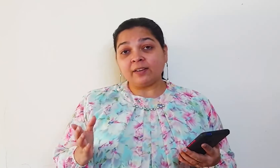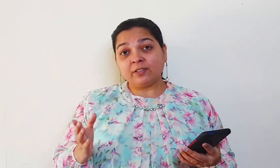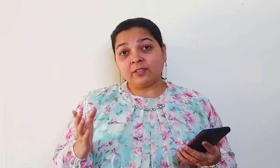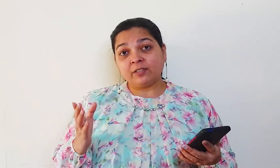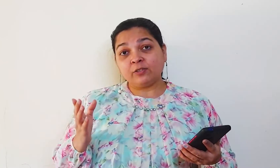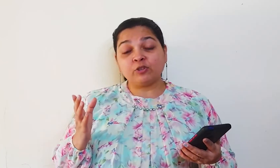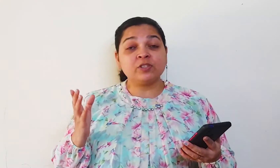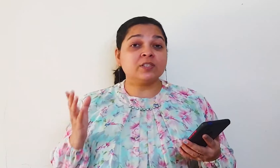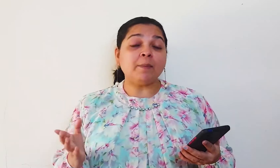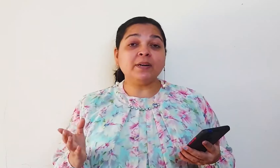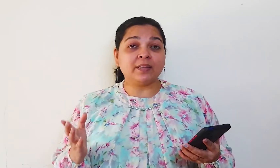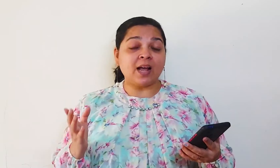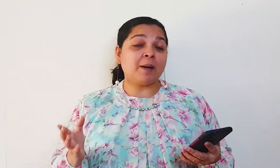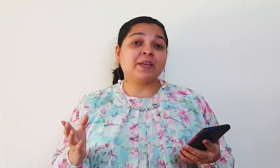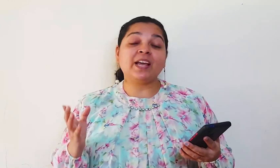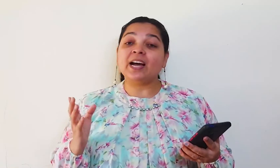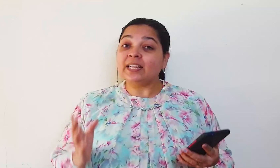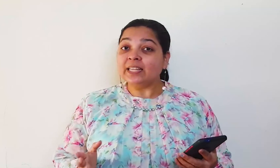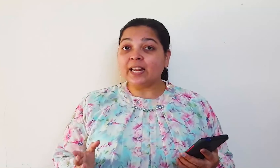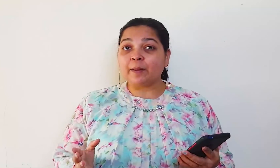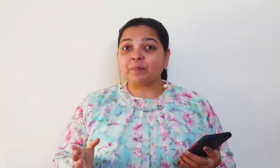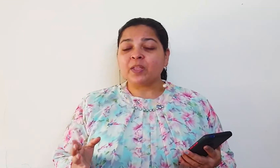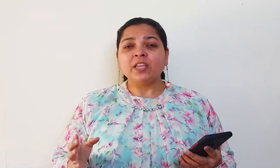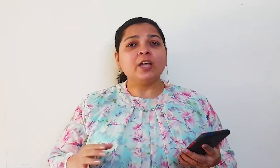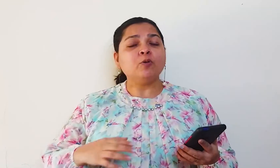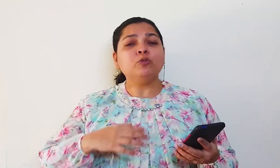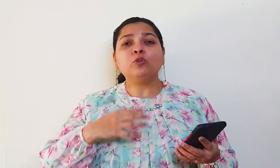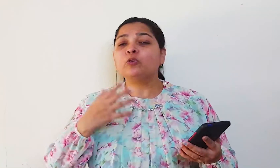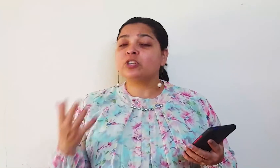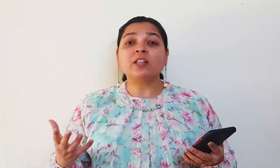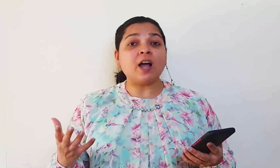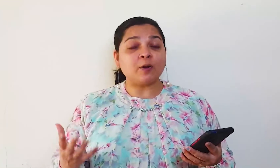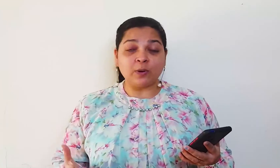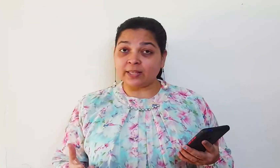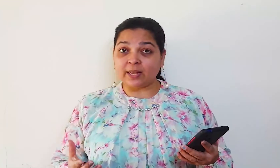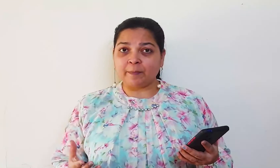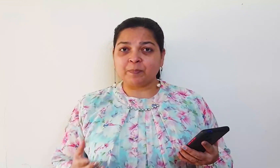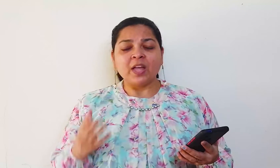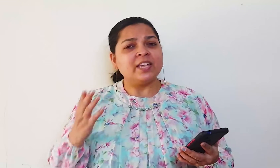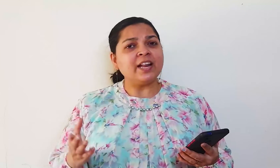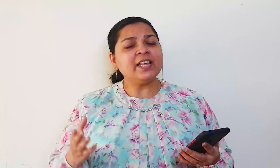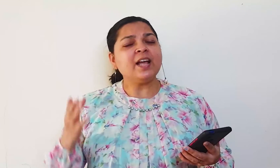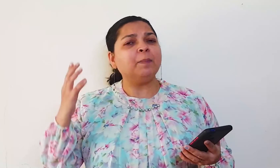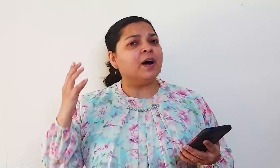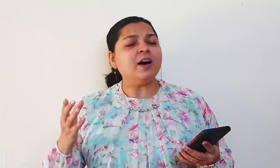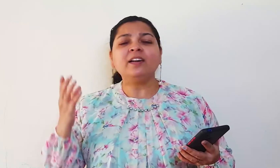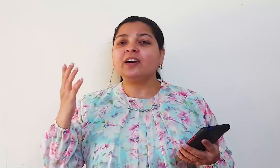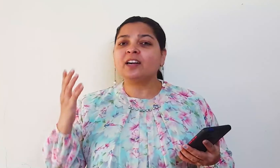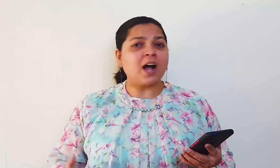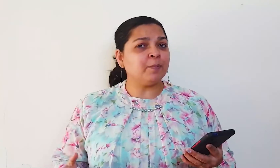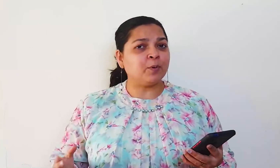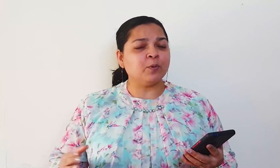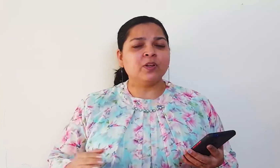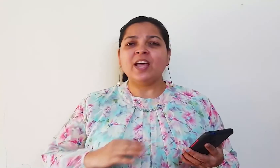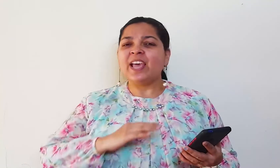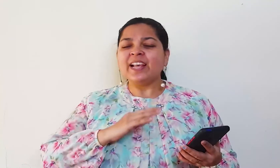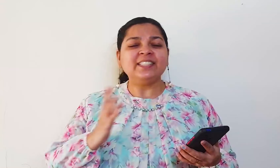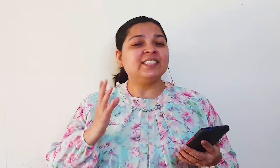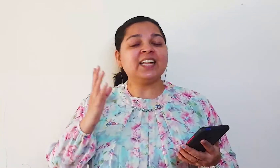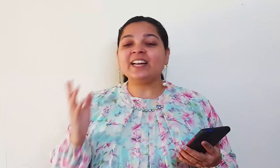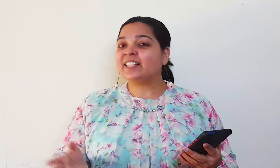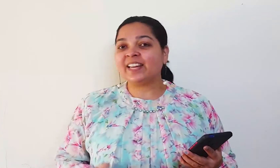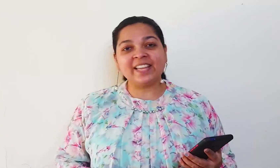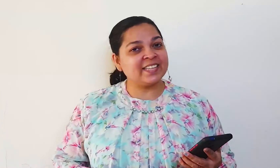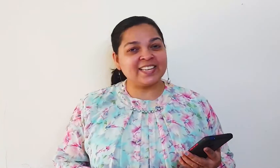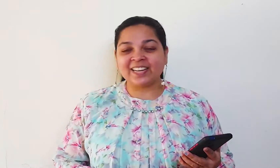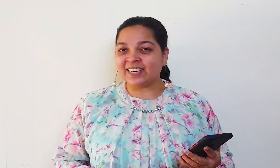गर्न सक्नुहुन्छ, कुनै पनि गल्ती बिना गर्न सक्नुहुन्छ। किनकि पवित्र आत्माको शक्तिले तपाईँभित्र के गर्दै हुनुहुन्छ? काम गर्दै